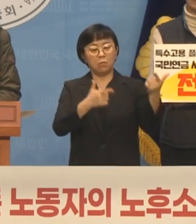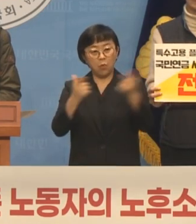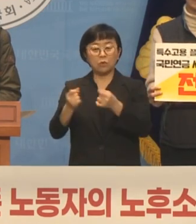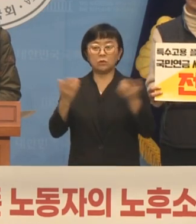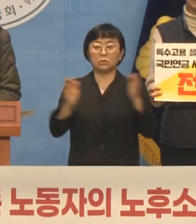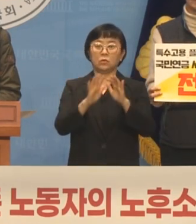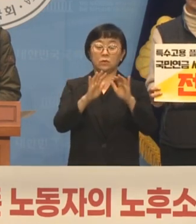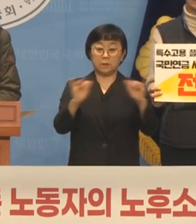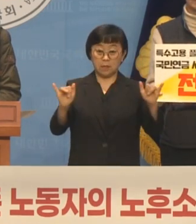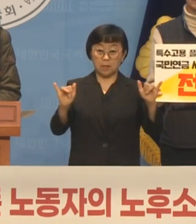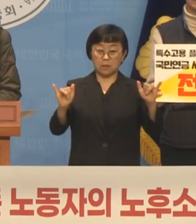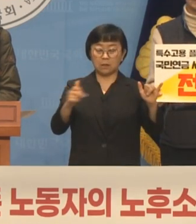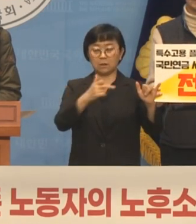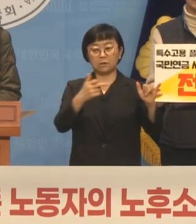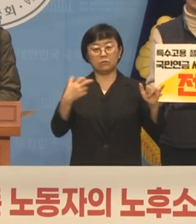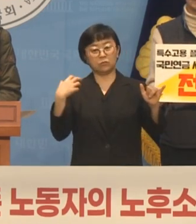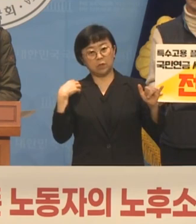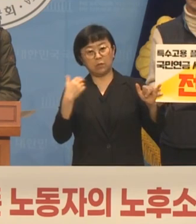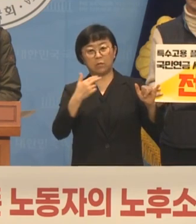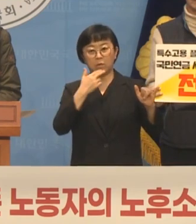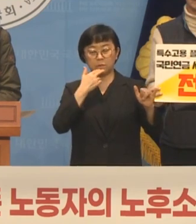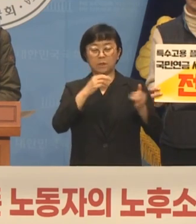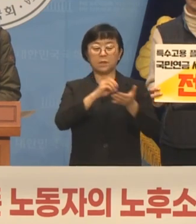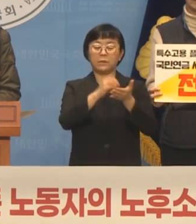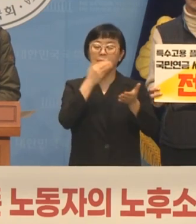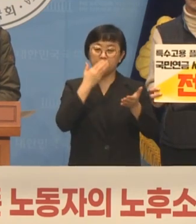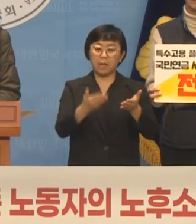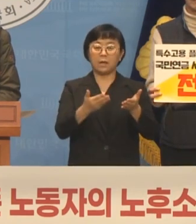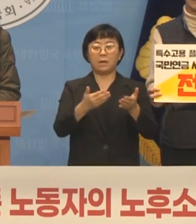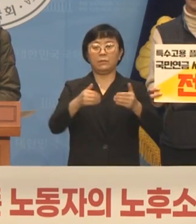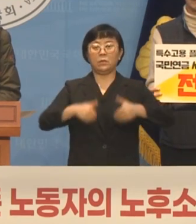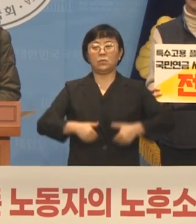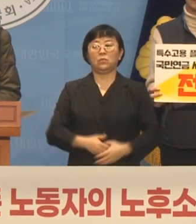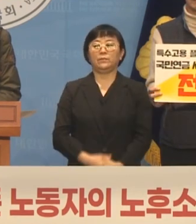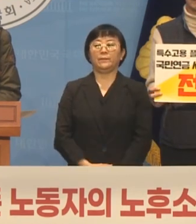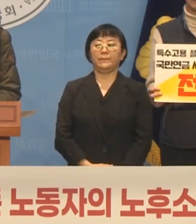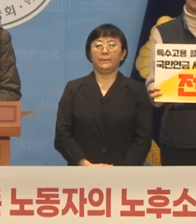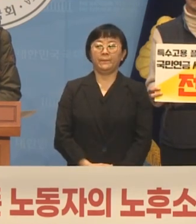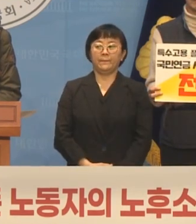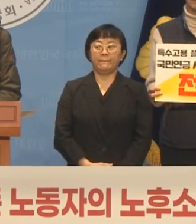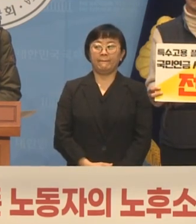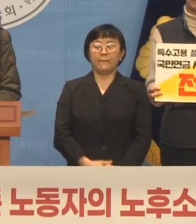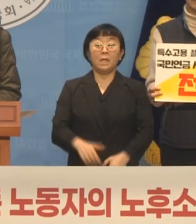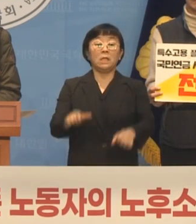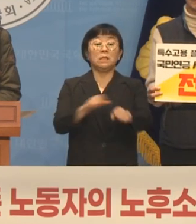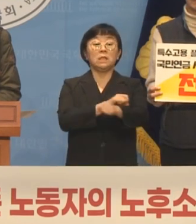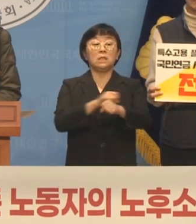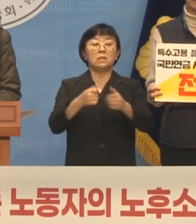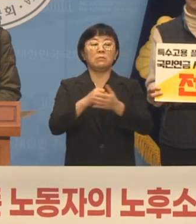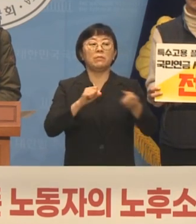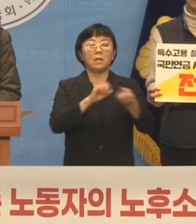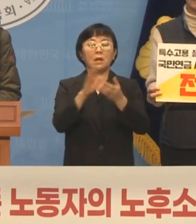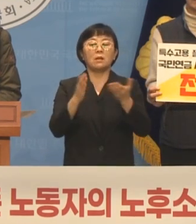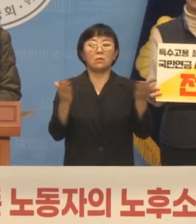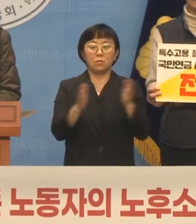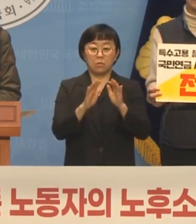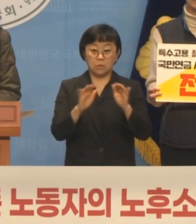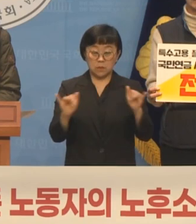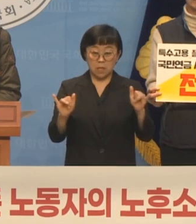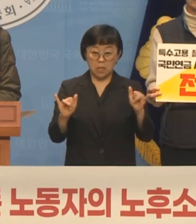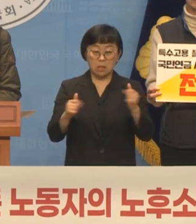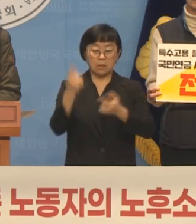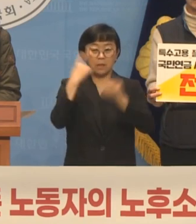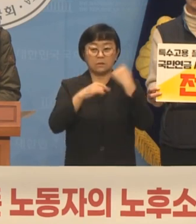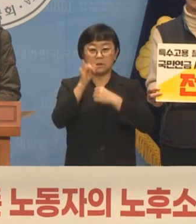노동자들이 큰 부담 없이 가입할 수 있어야 한다고 생각합니다. 특히 플랫폼 노동자들은